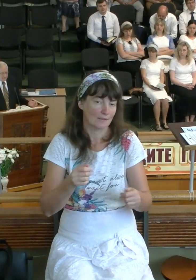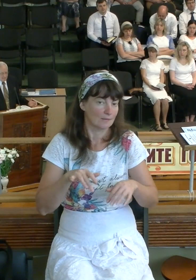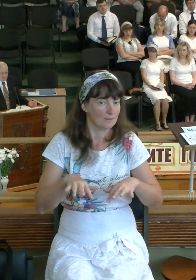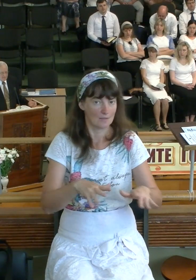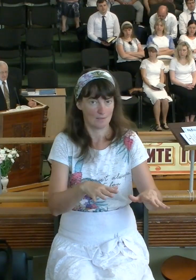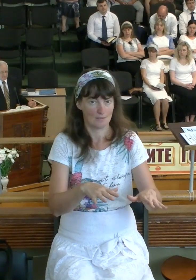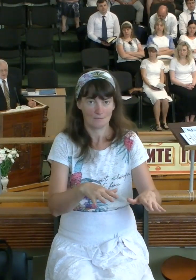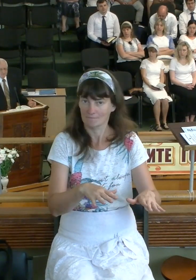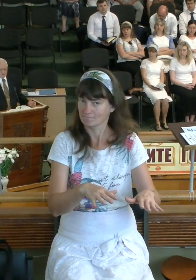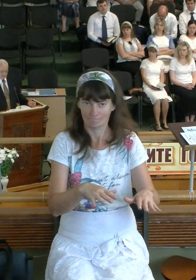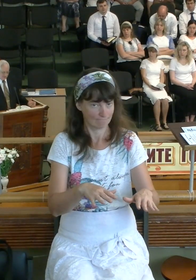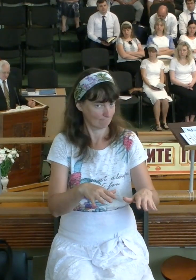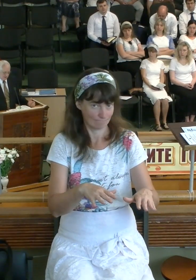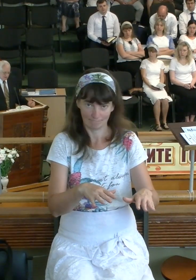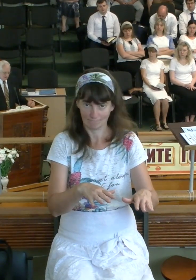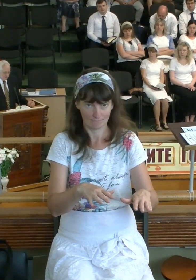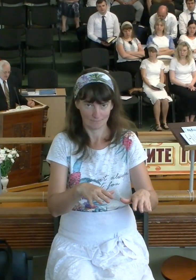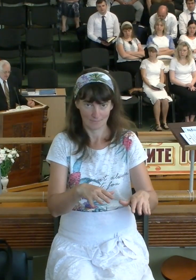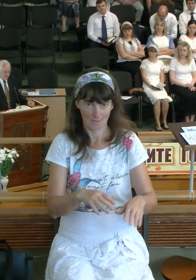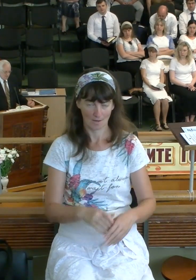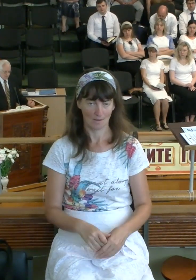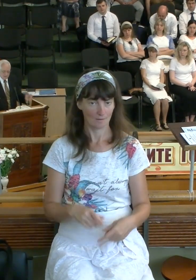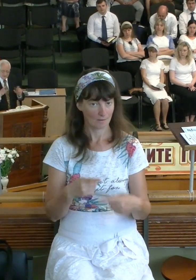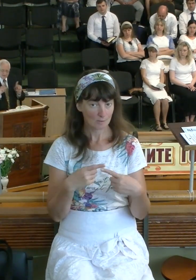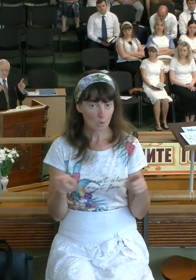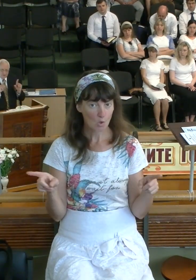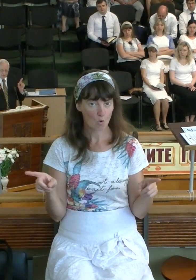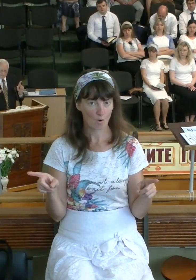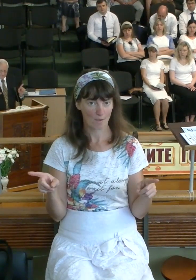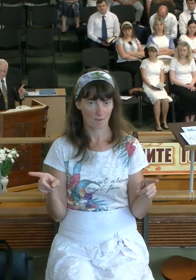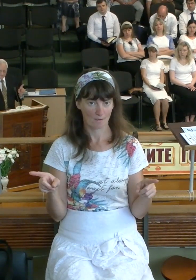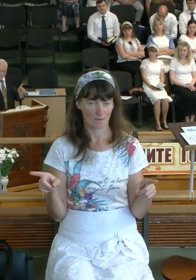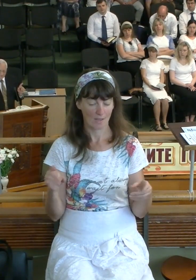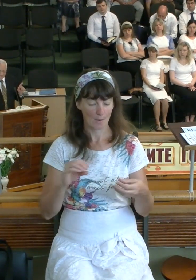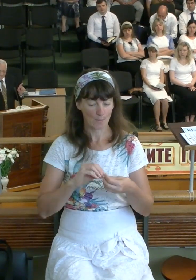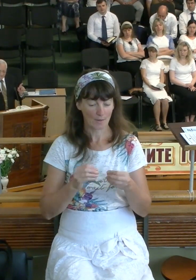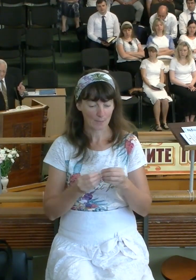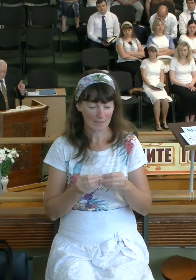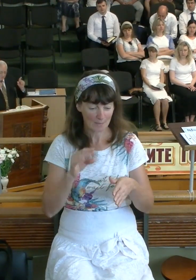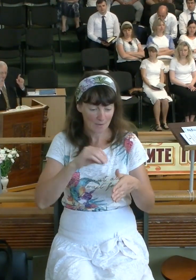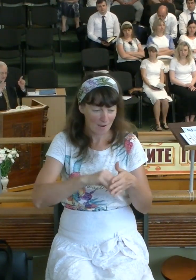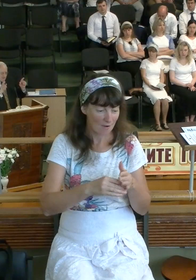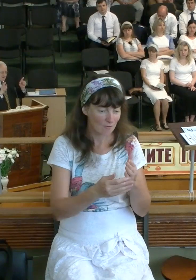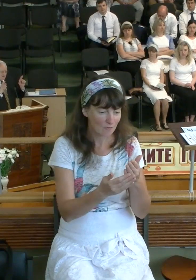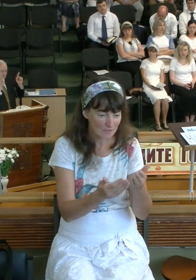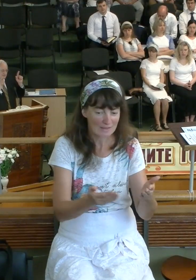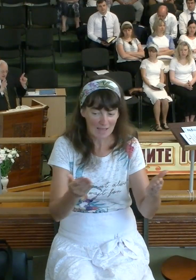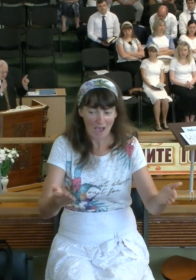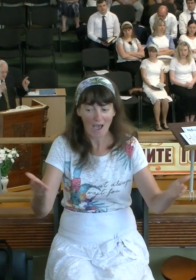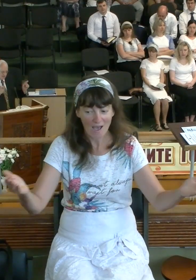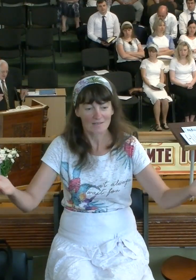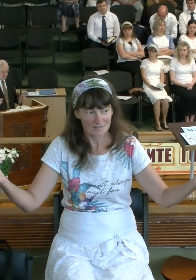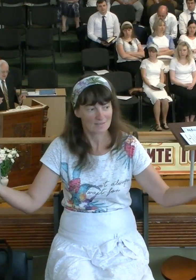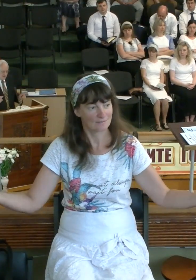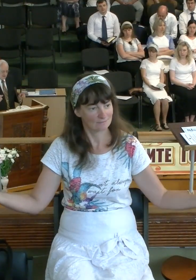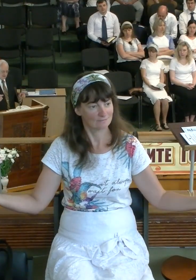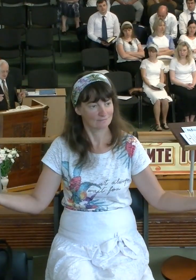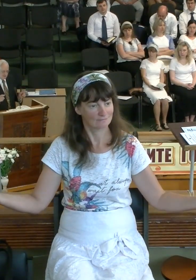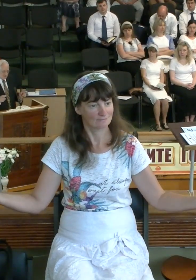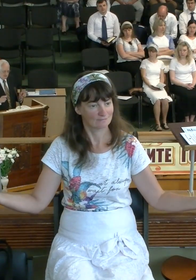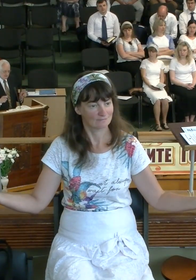он выработал себя. Проблема не в нем. Проблема в нас.